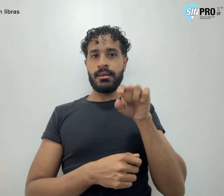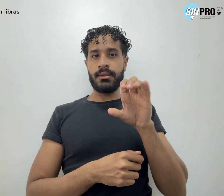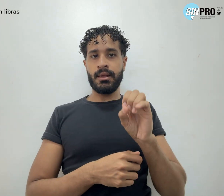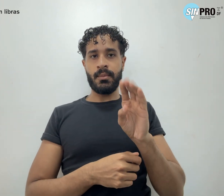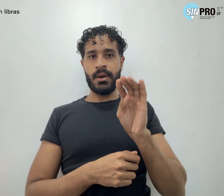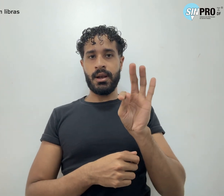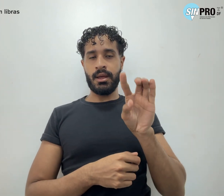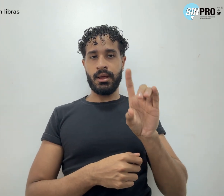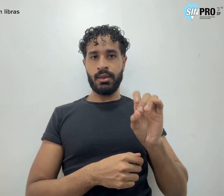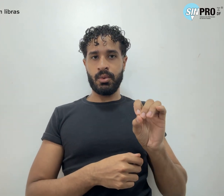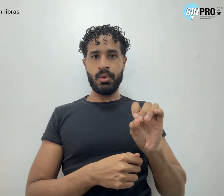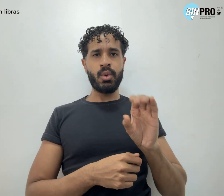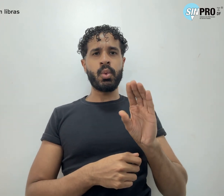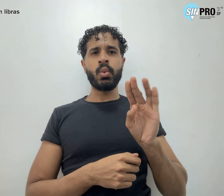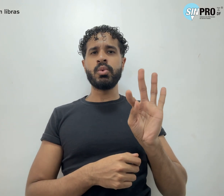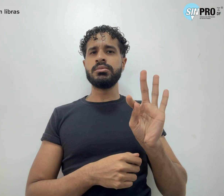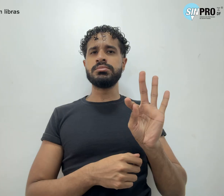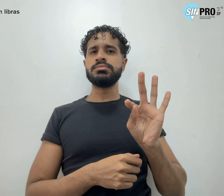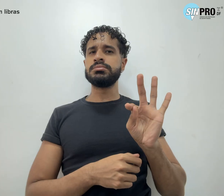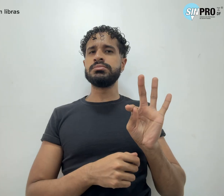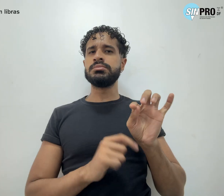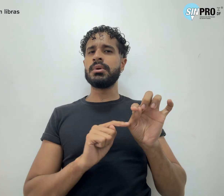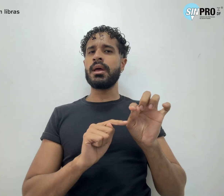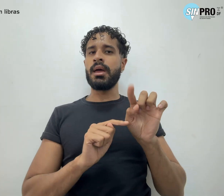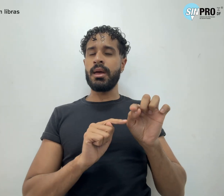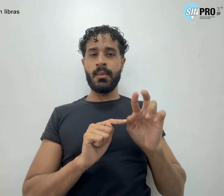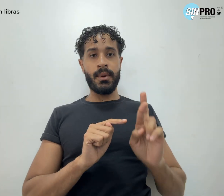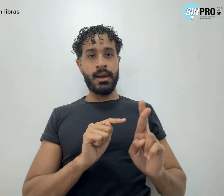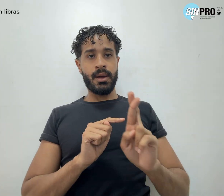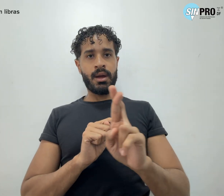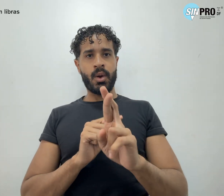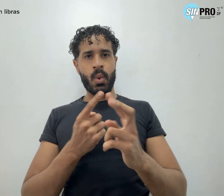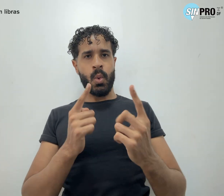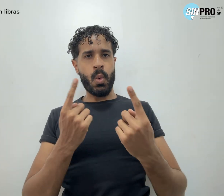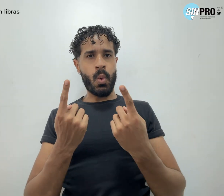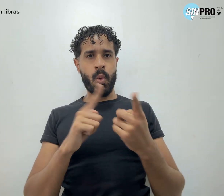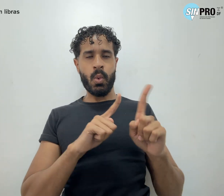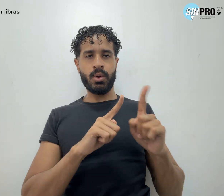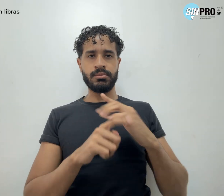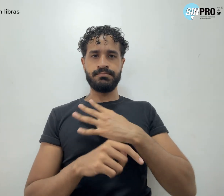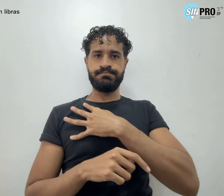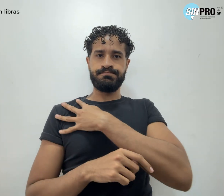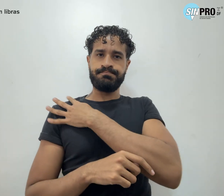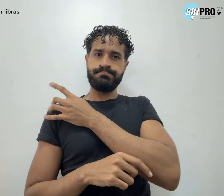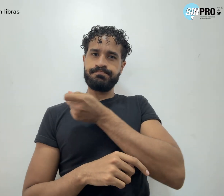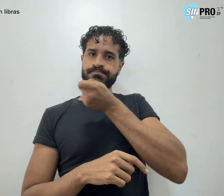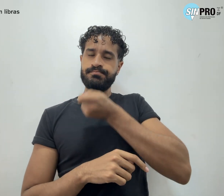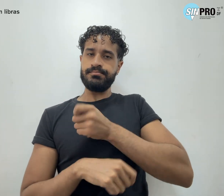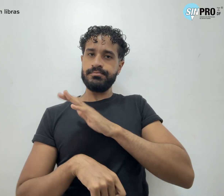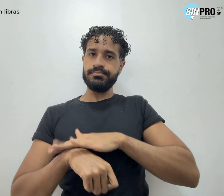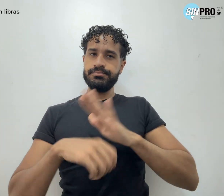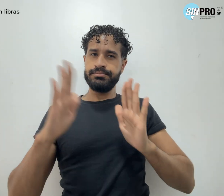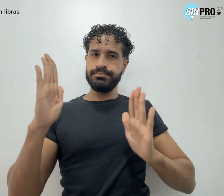CUT surgiu como resposta à ditadura militar, período marcado